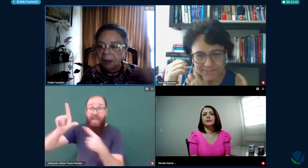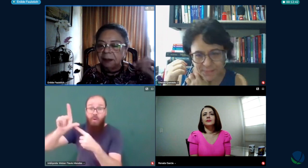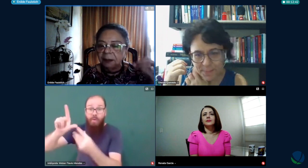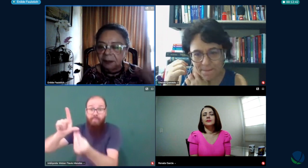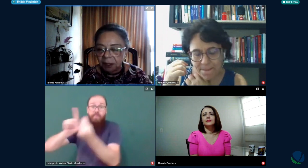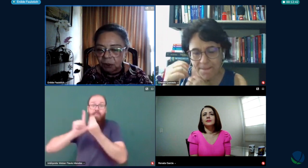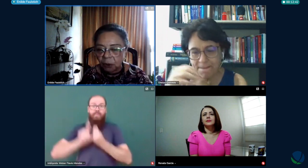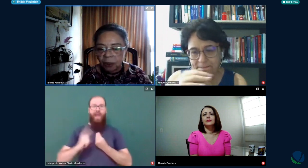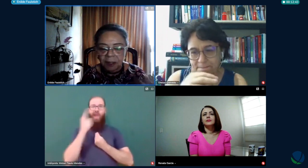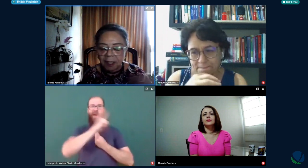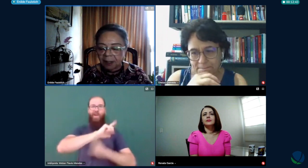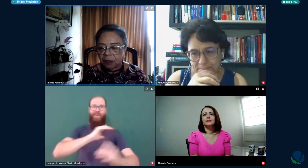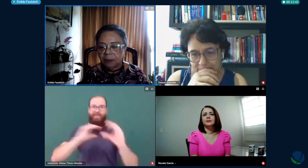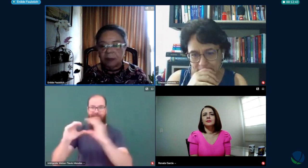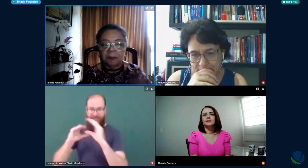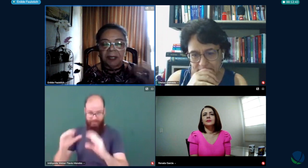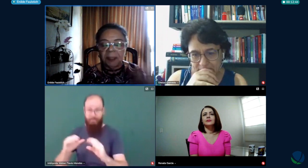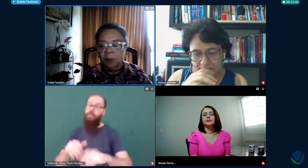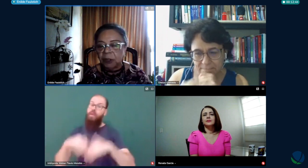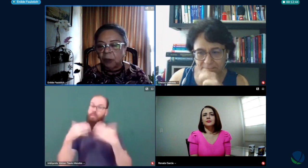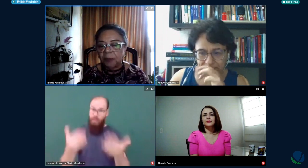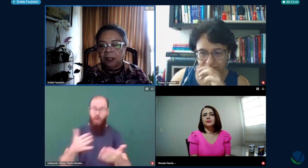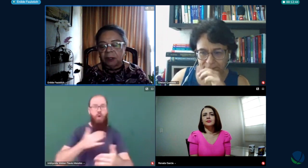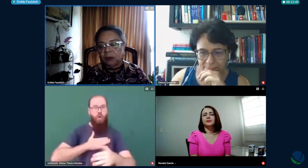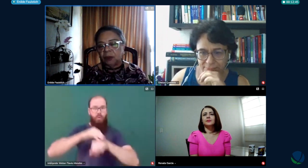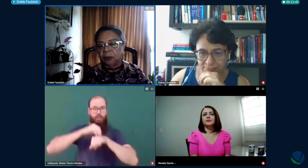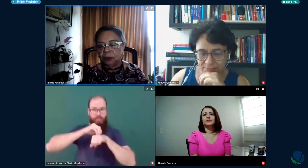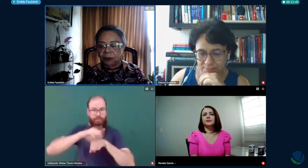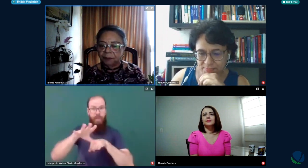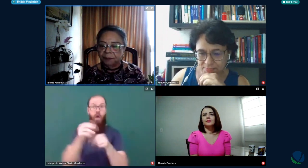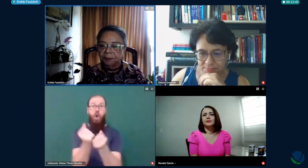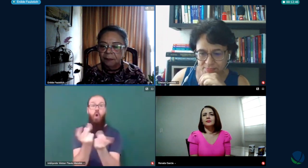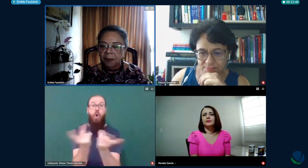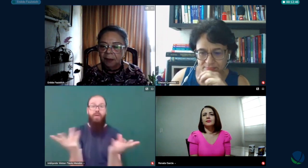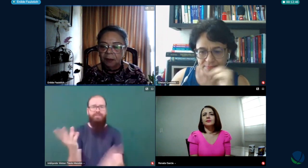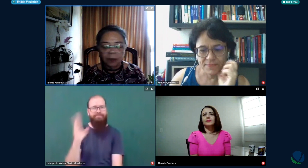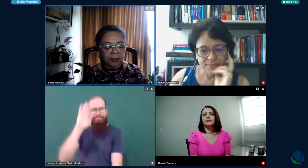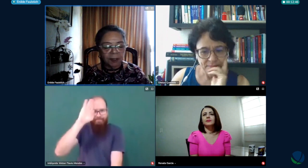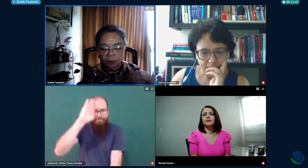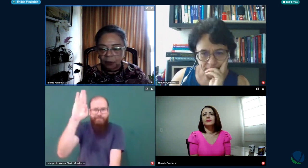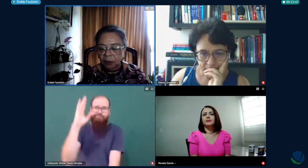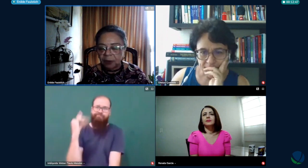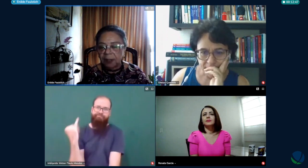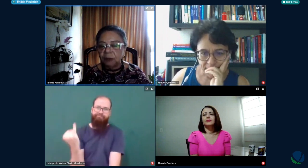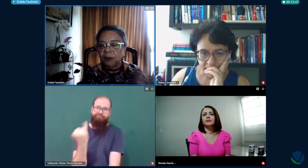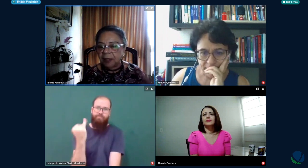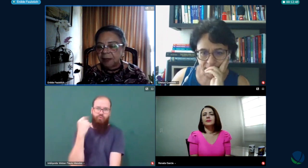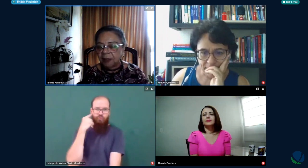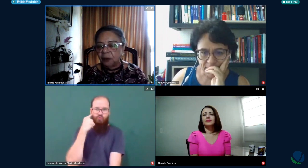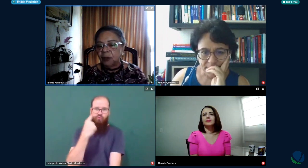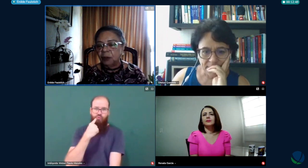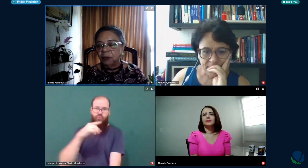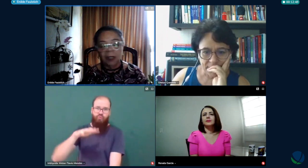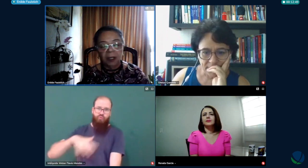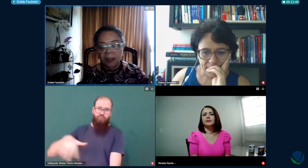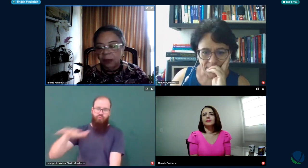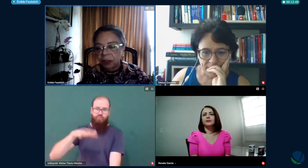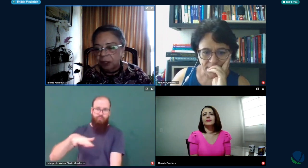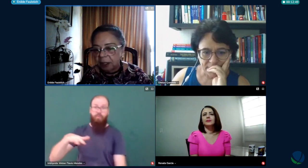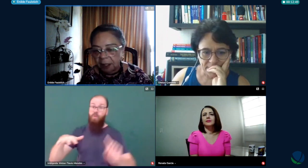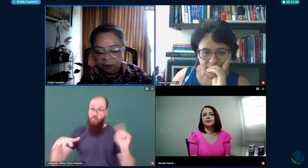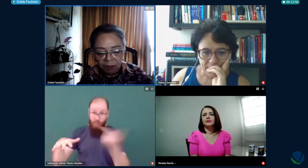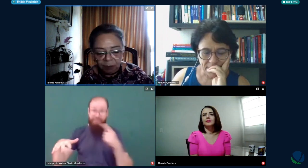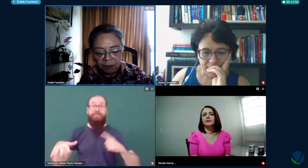aqui questões relativas, primordialmente aos surdos. Nós temos muitos alunos, diversos alunos surdos.